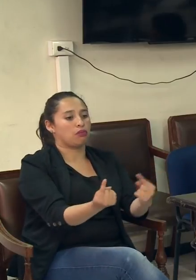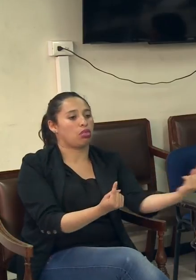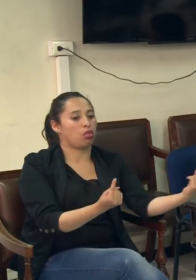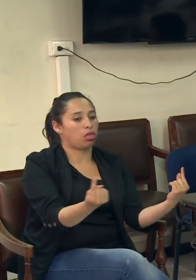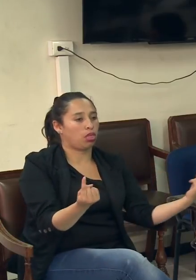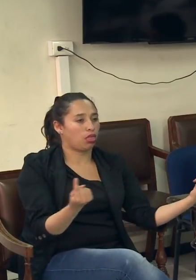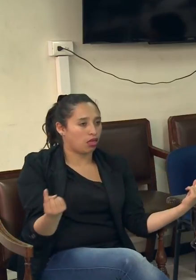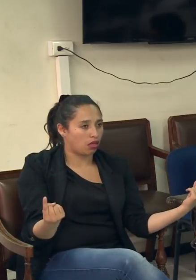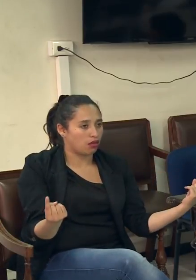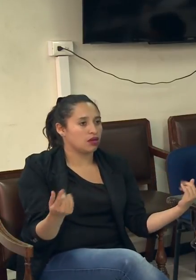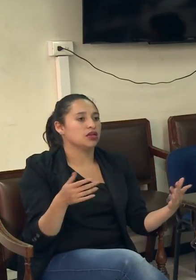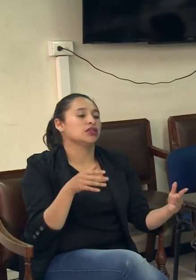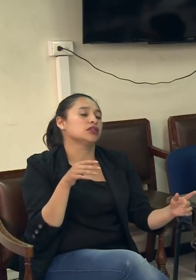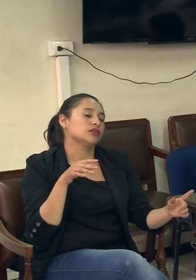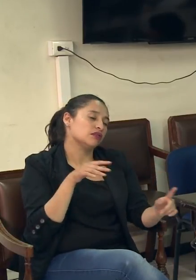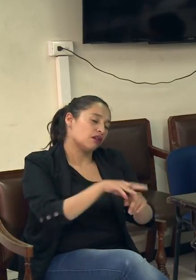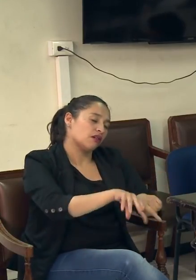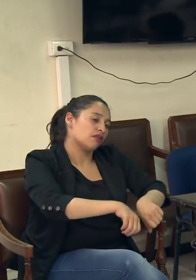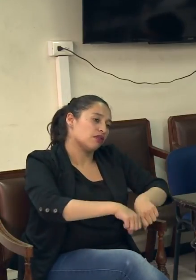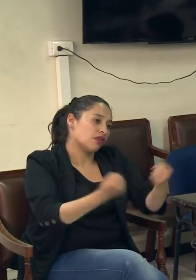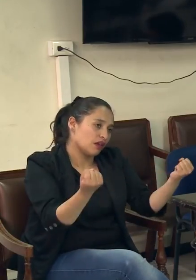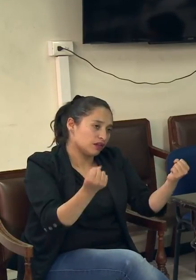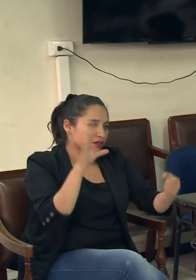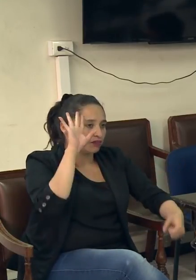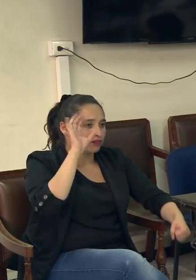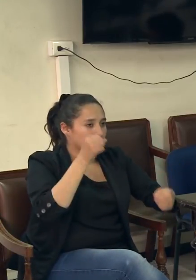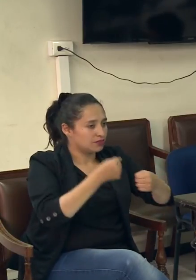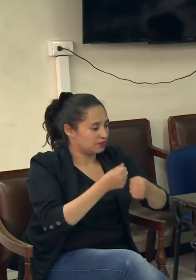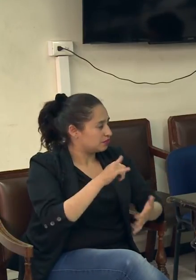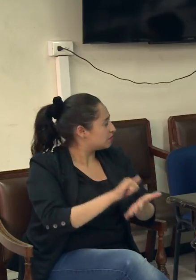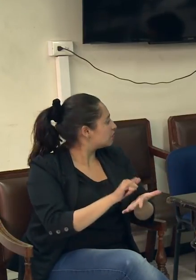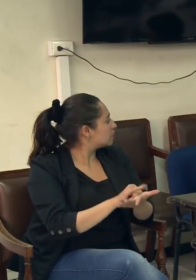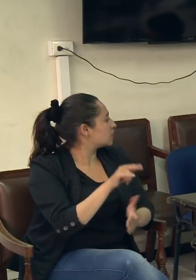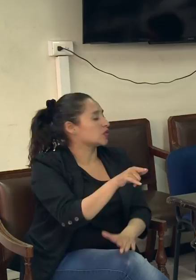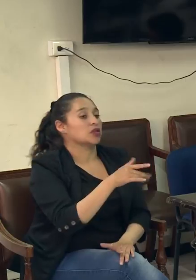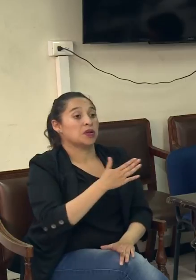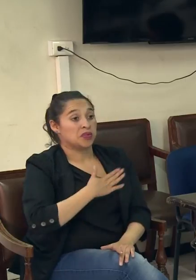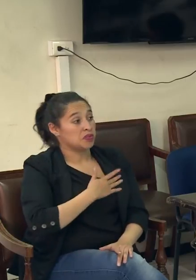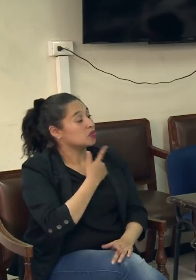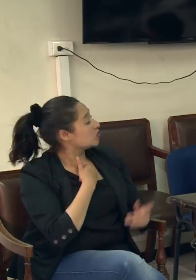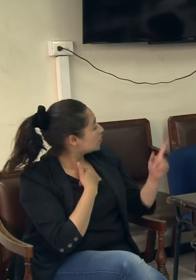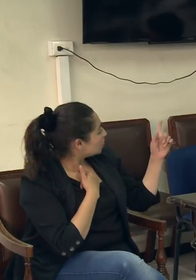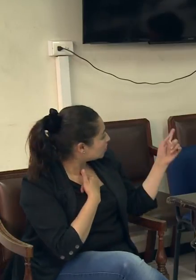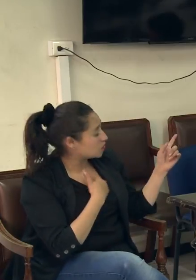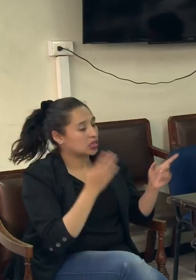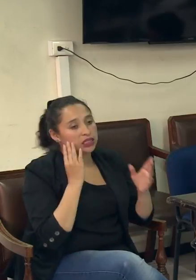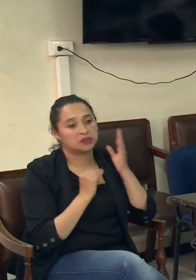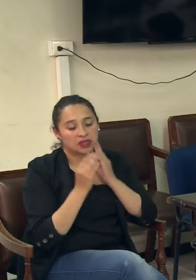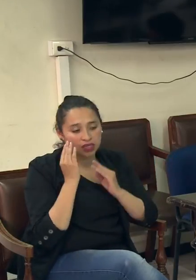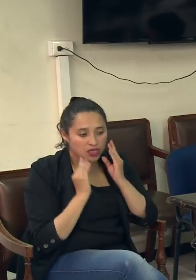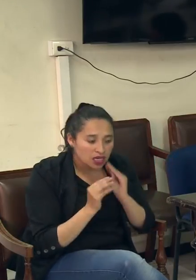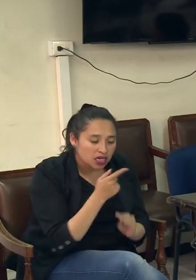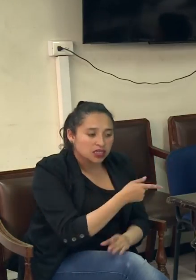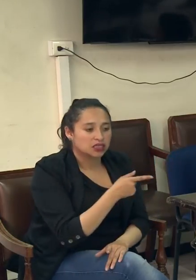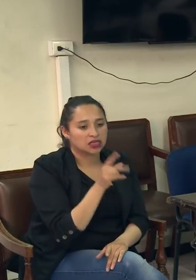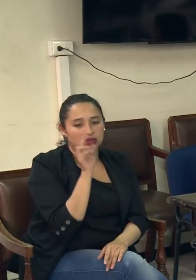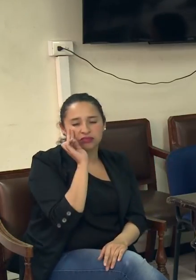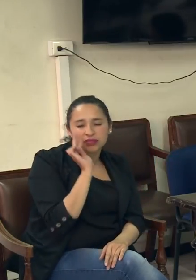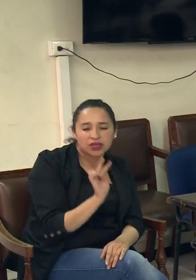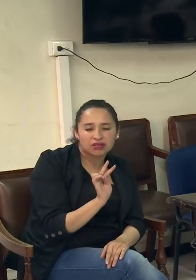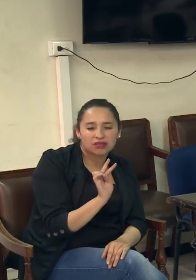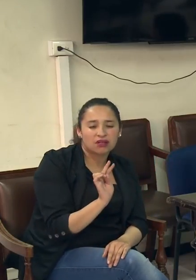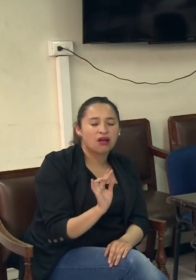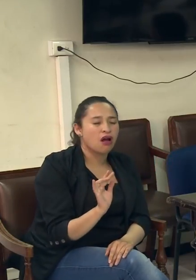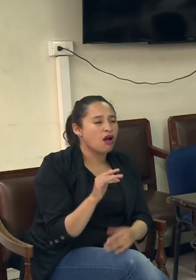Y me gustaría un poco, desde tu experiencia, desde tu mirada, un poco cómo salir de esa idea,